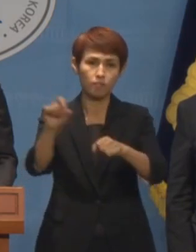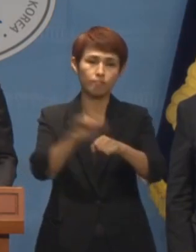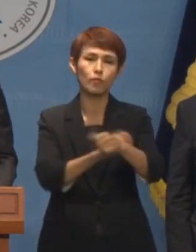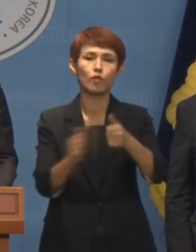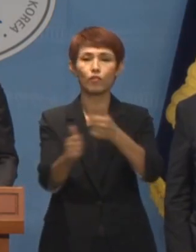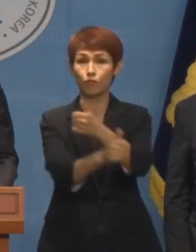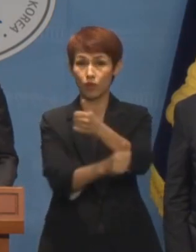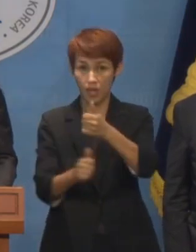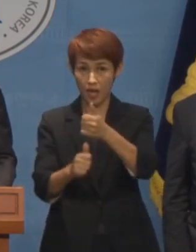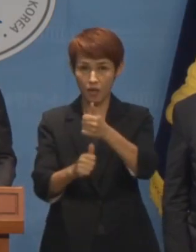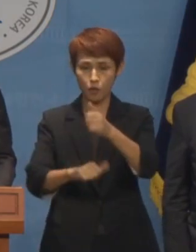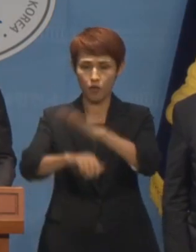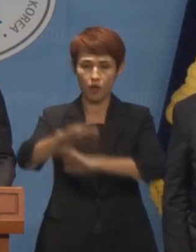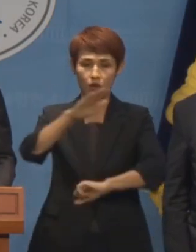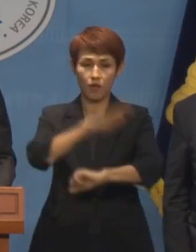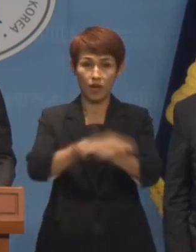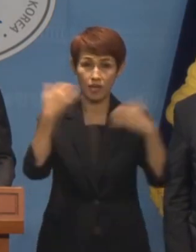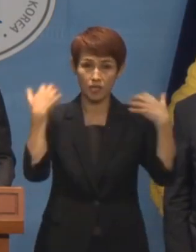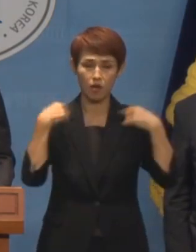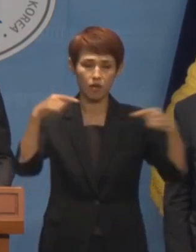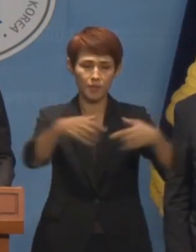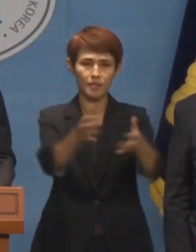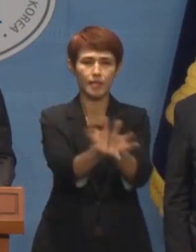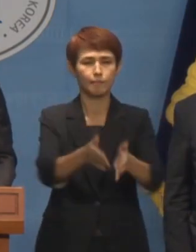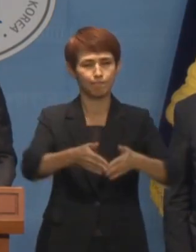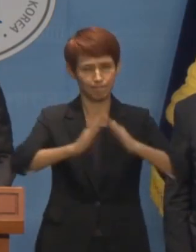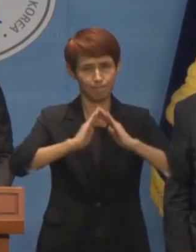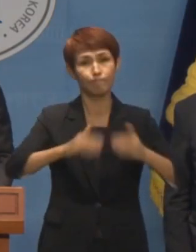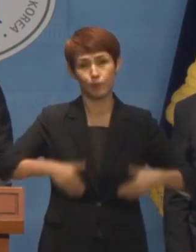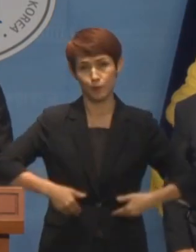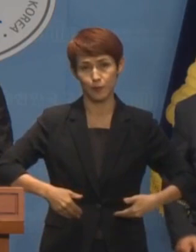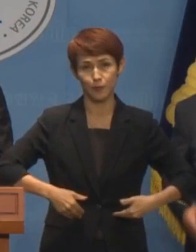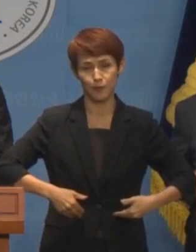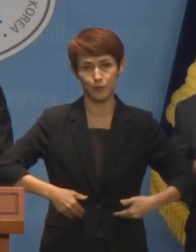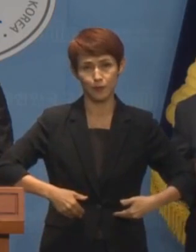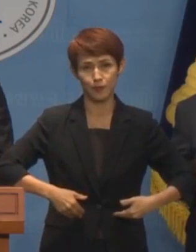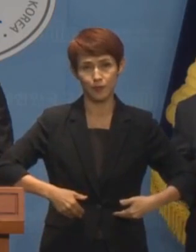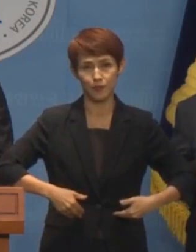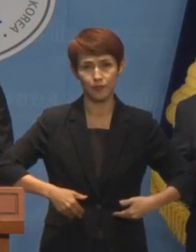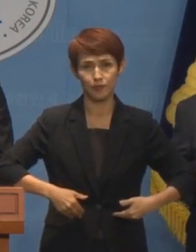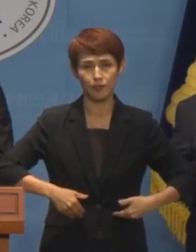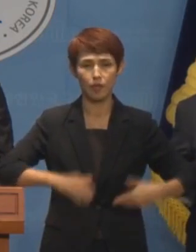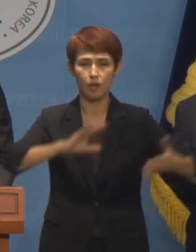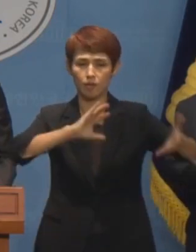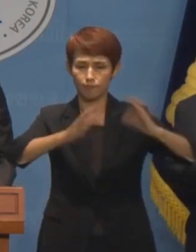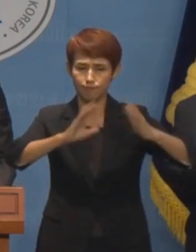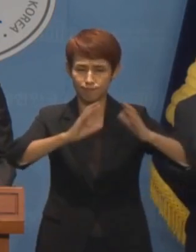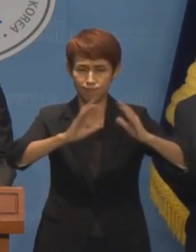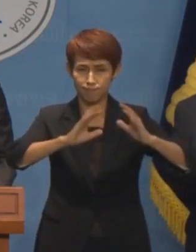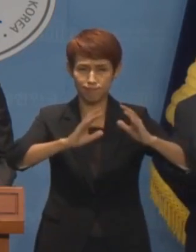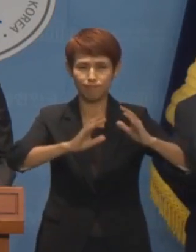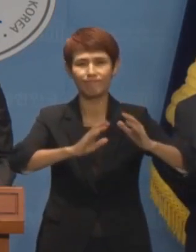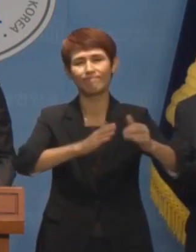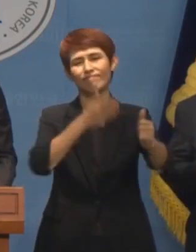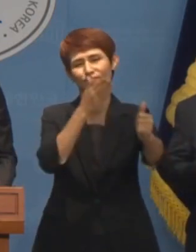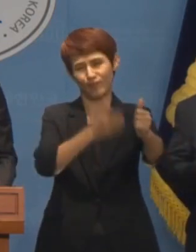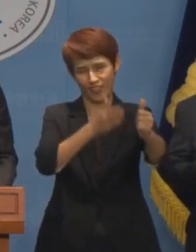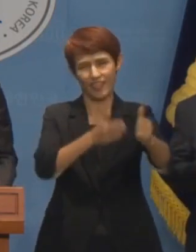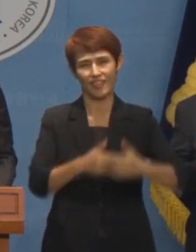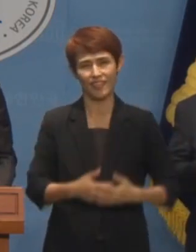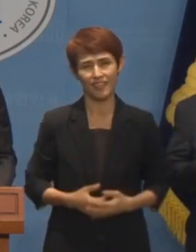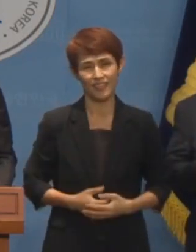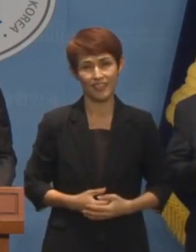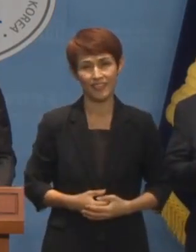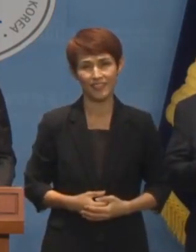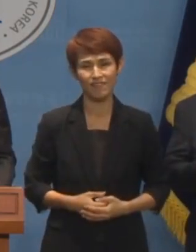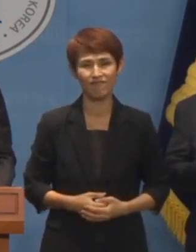연금개혁특별위원회와 여야정 협의체를 출범시키고 적극적인 논의의 장에 나서 주시기를